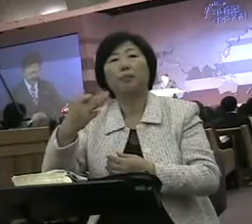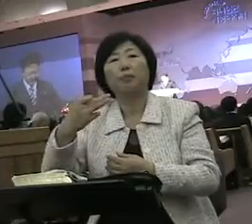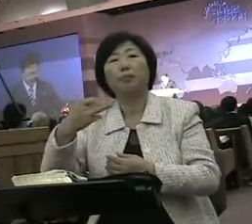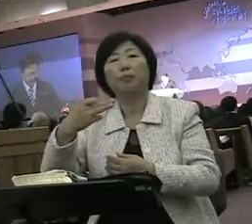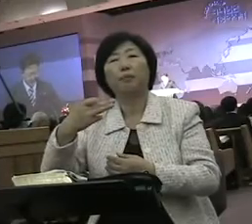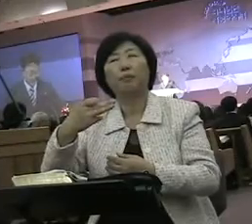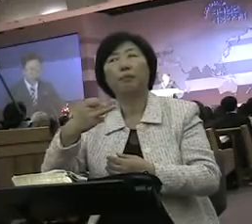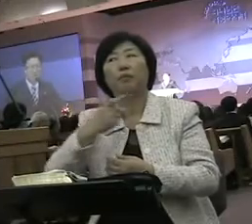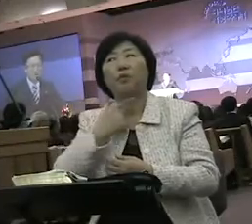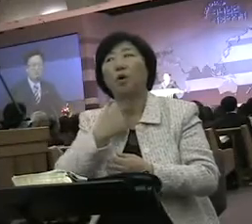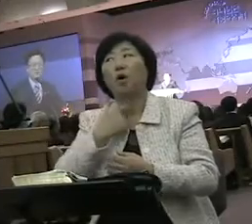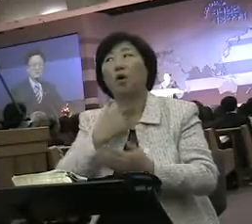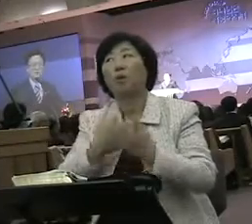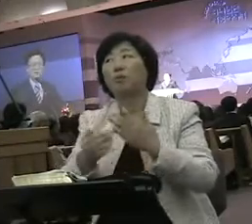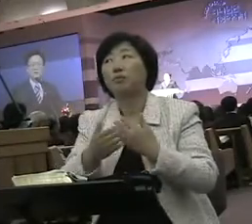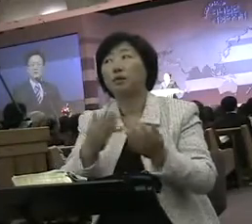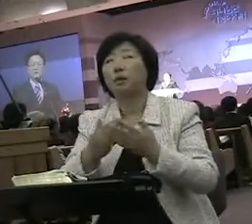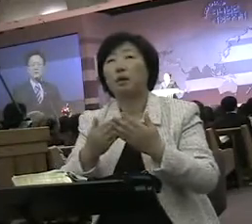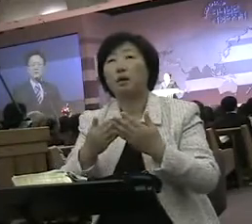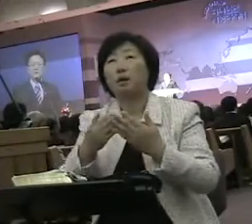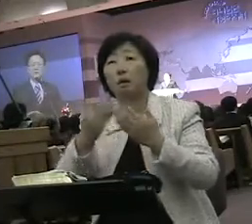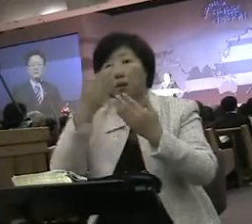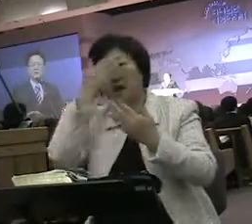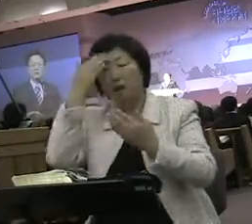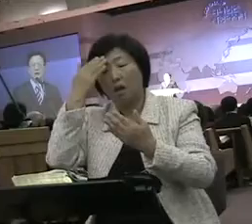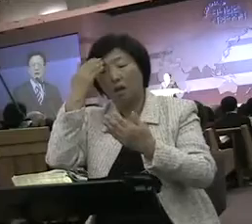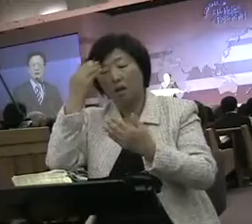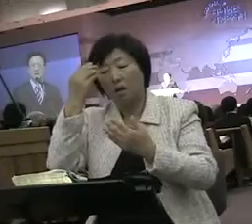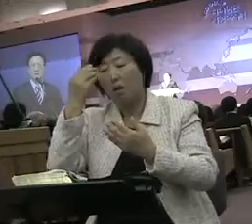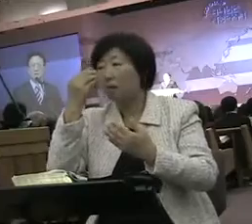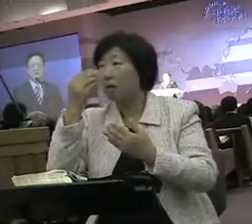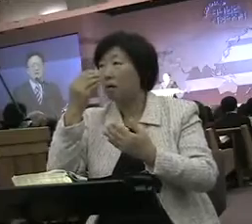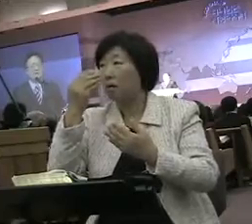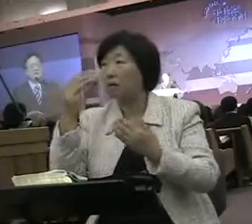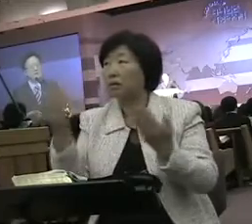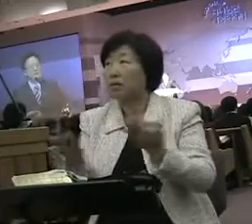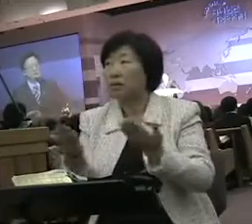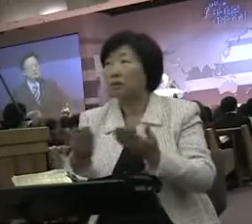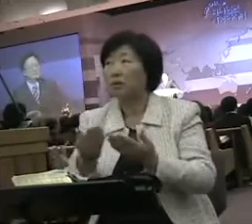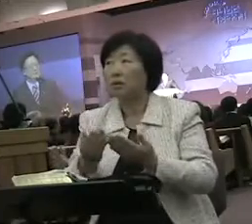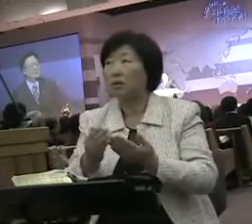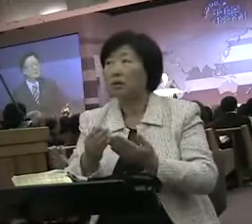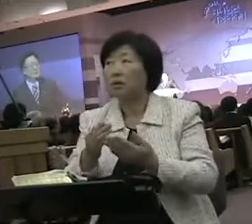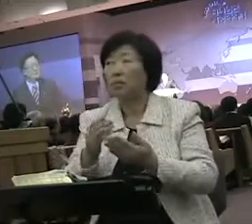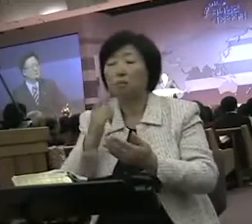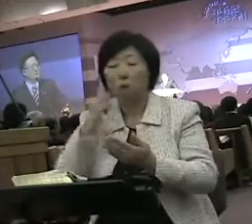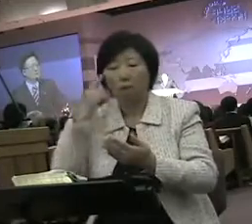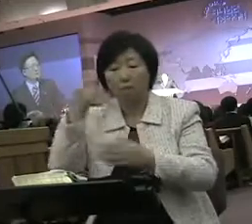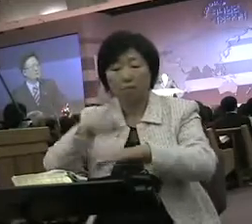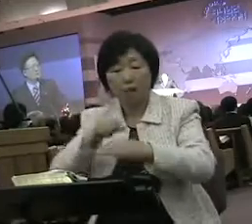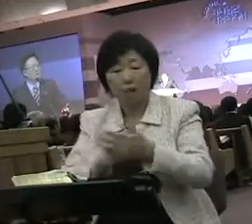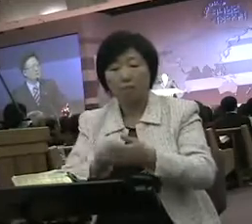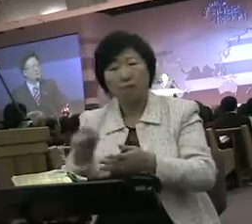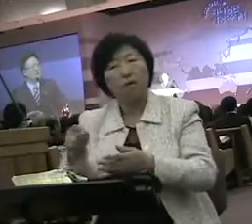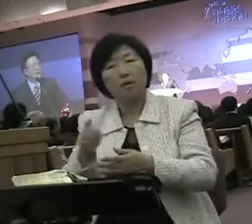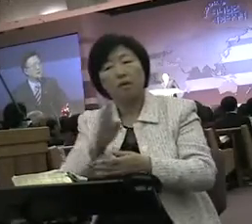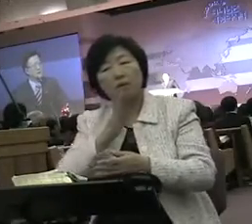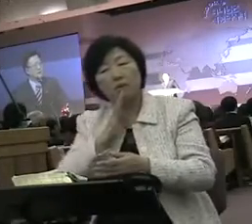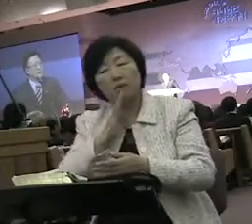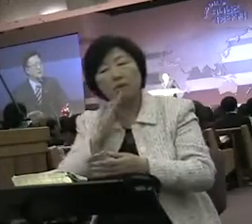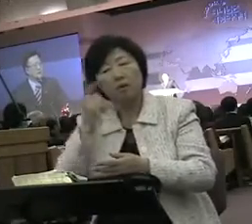근데 제 마음에요, 정말 얘는 영적인